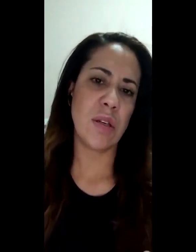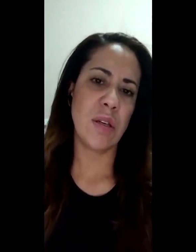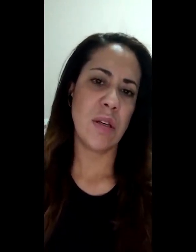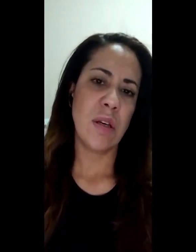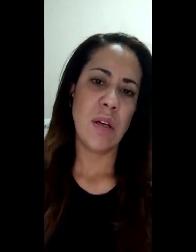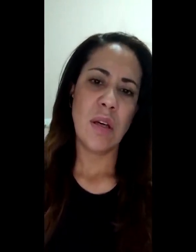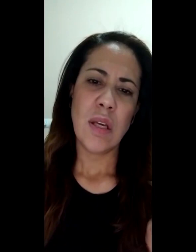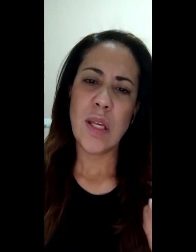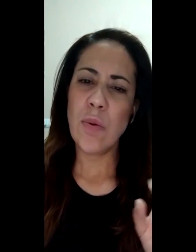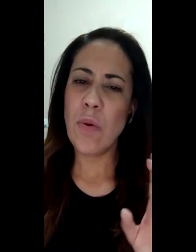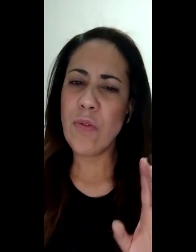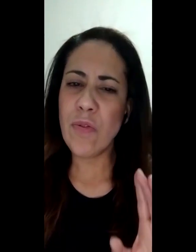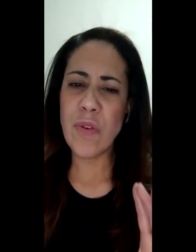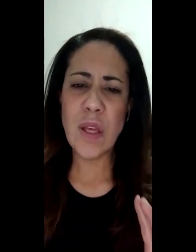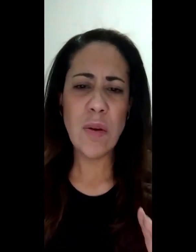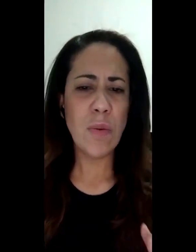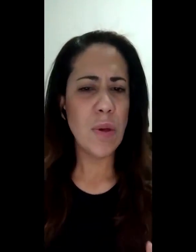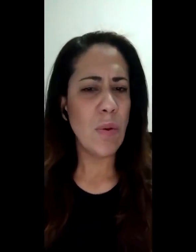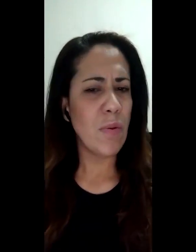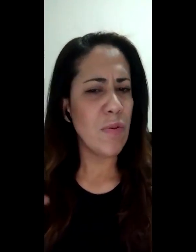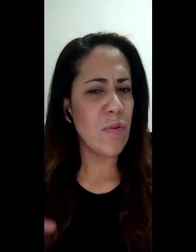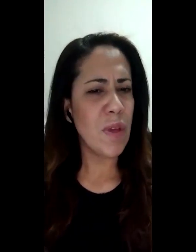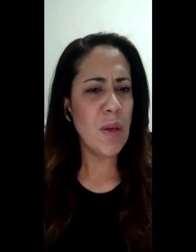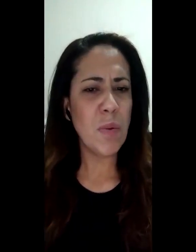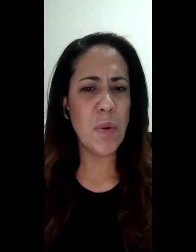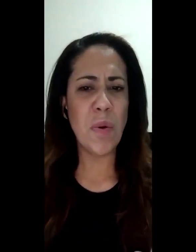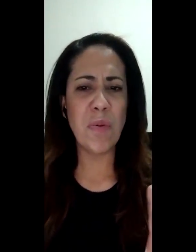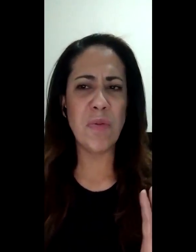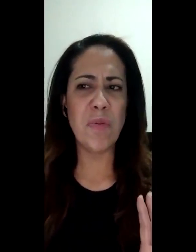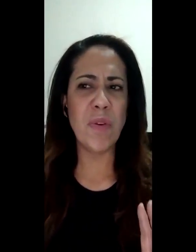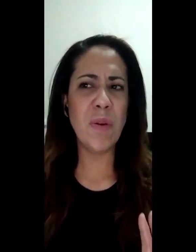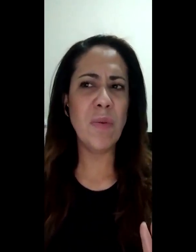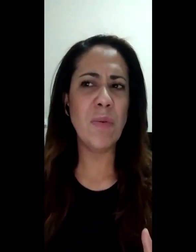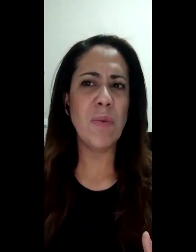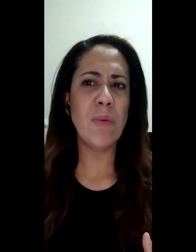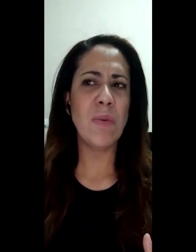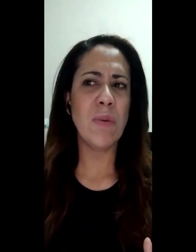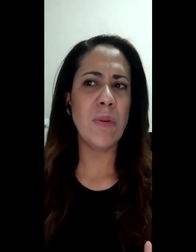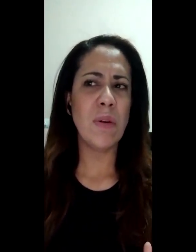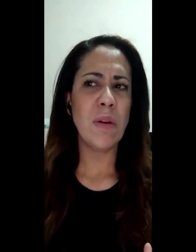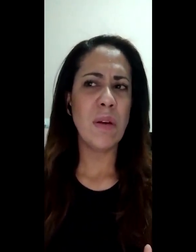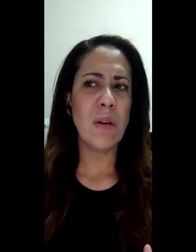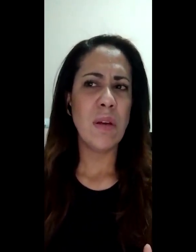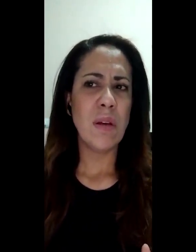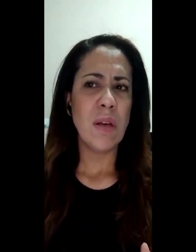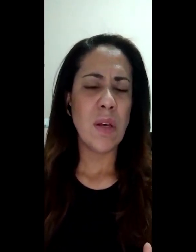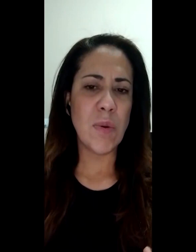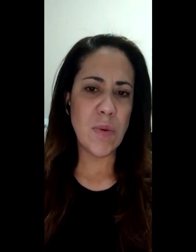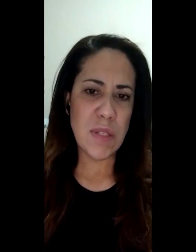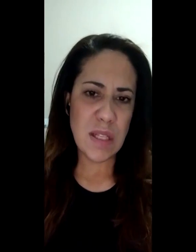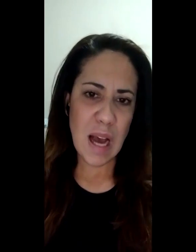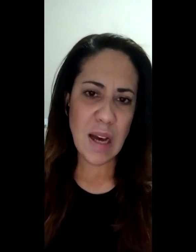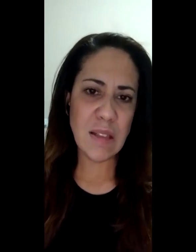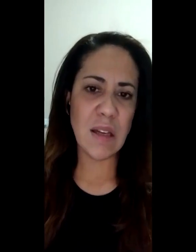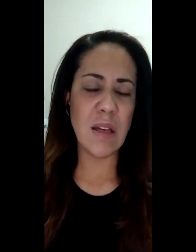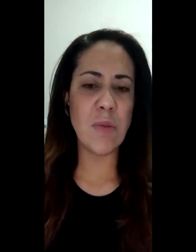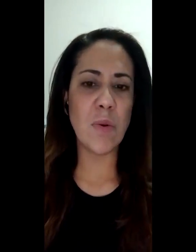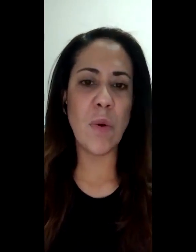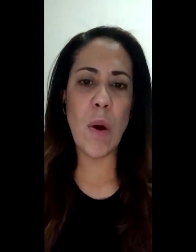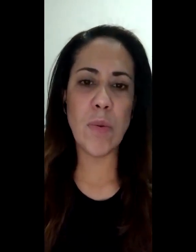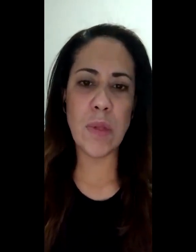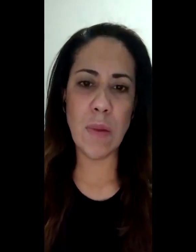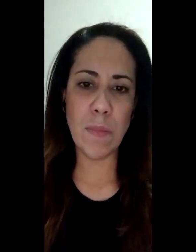pacientemente. E ouviu, e ouviu, e ouviu. E quando